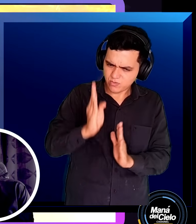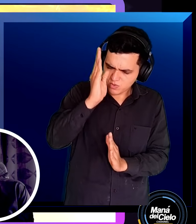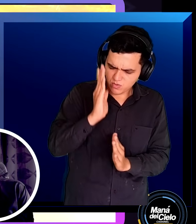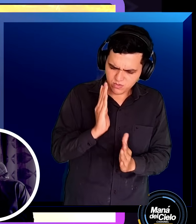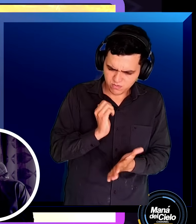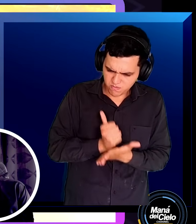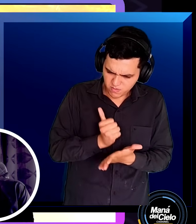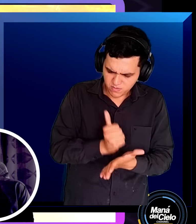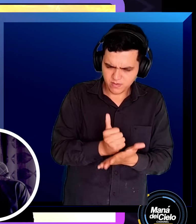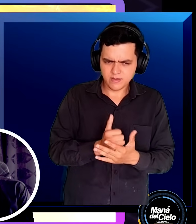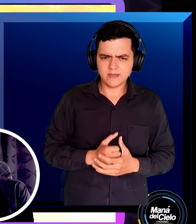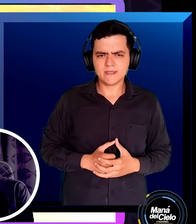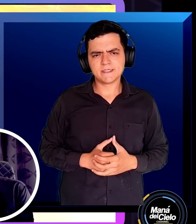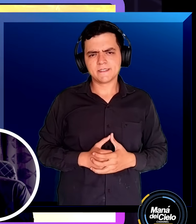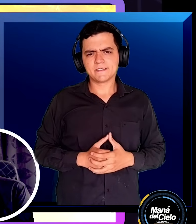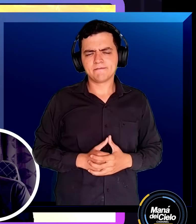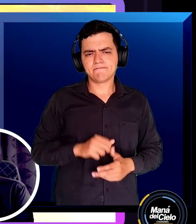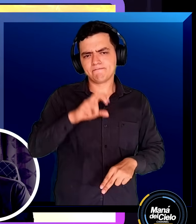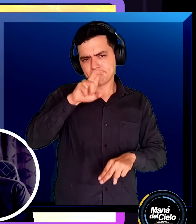¿O no?